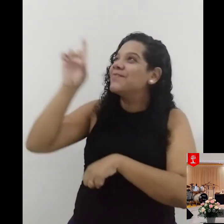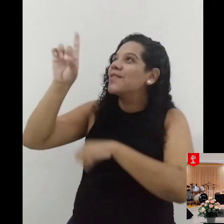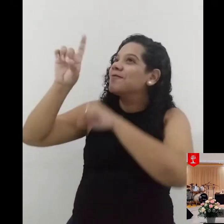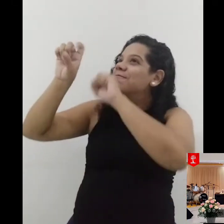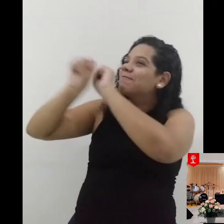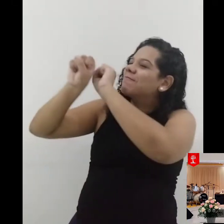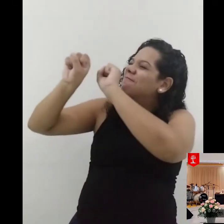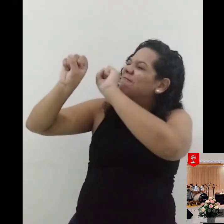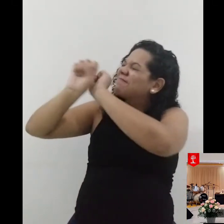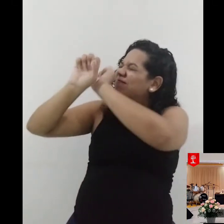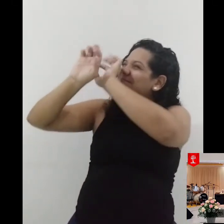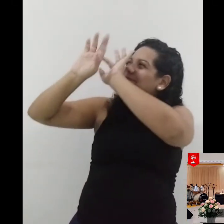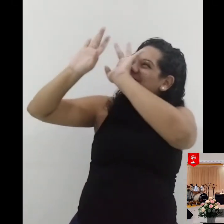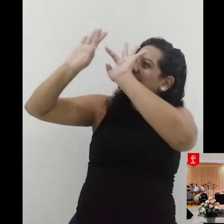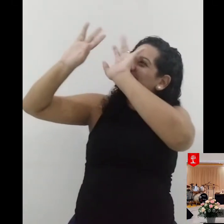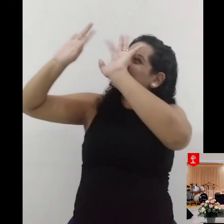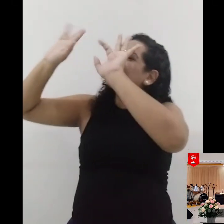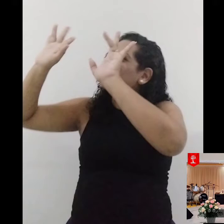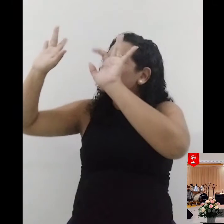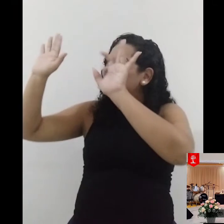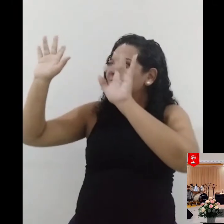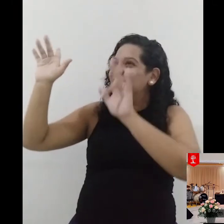importas comigo